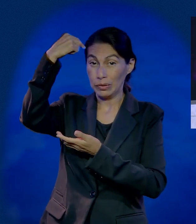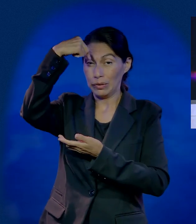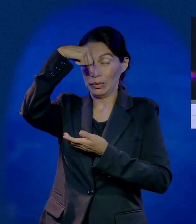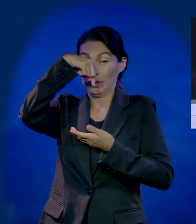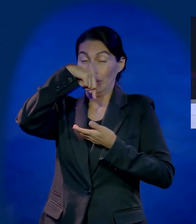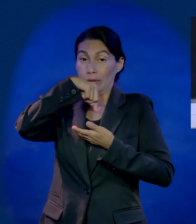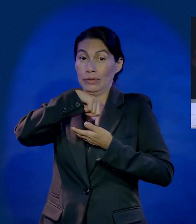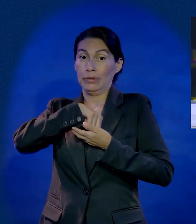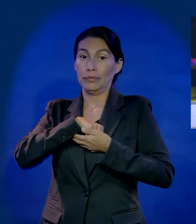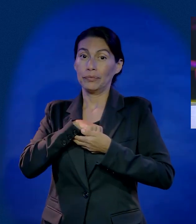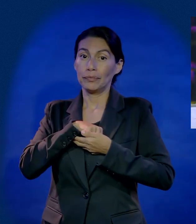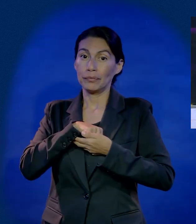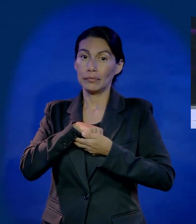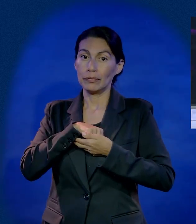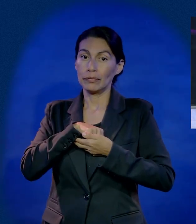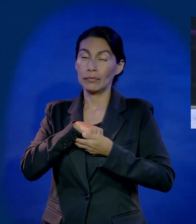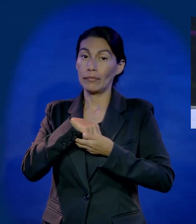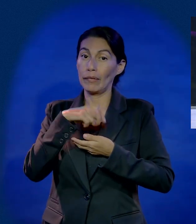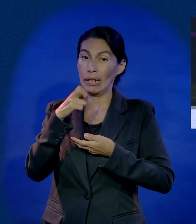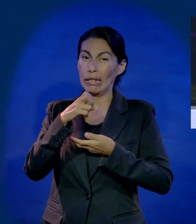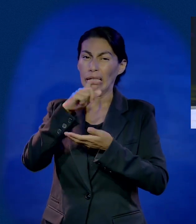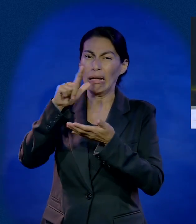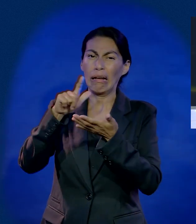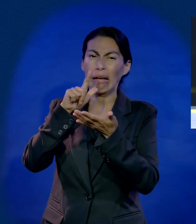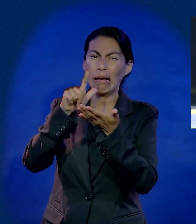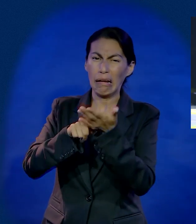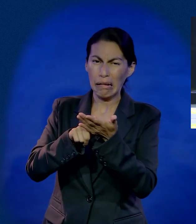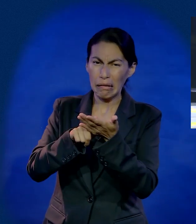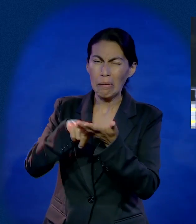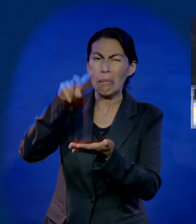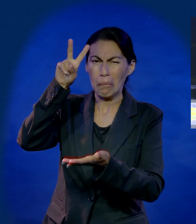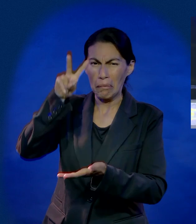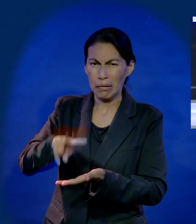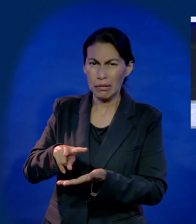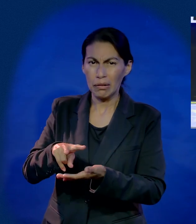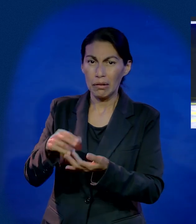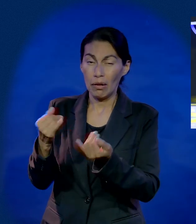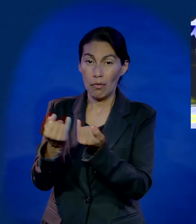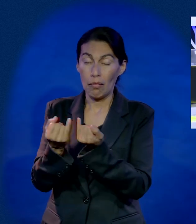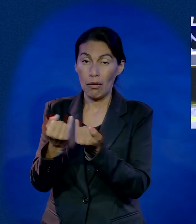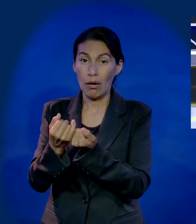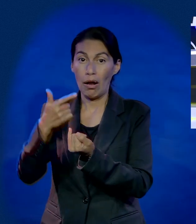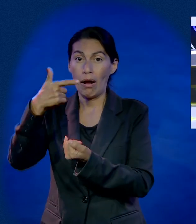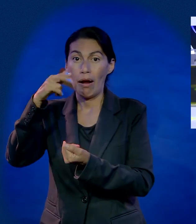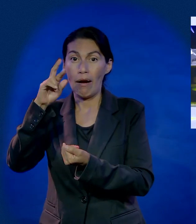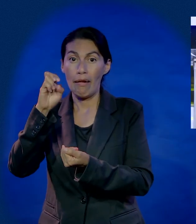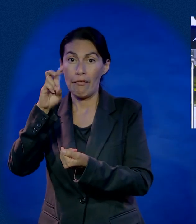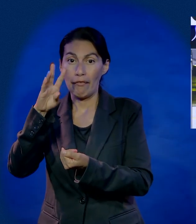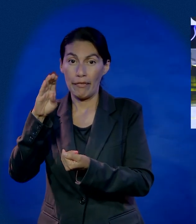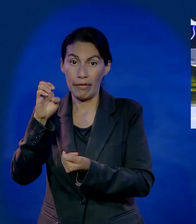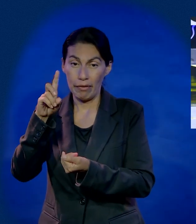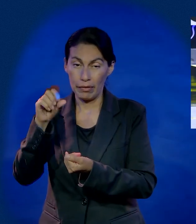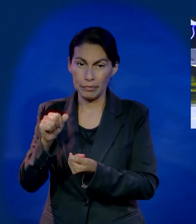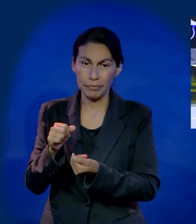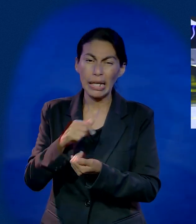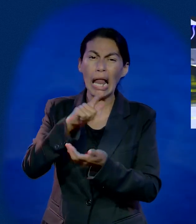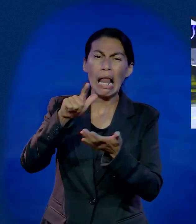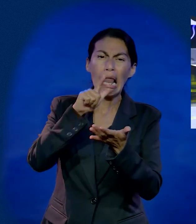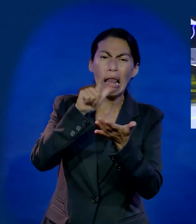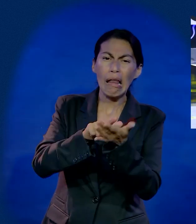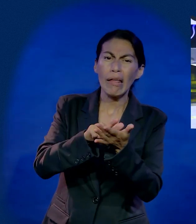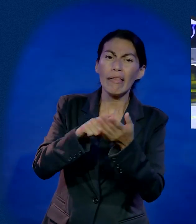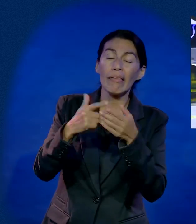que Dios ha incrustado en lo más profundo de nuestro ser. Esa ley es tan real como la ley de la gravedad, se